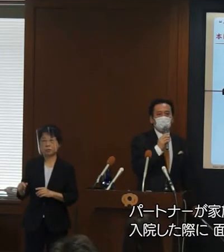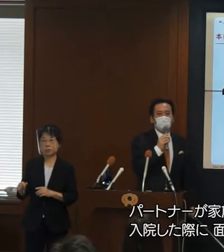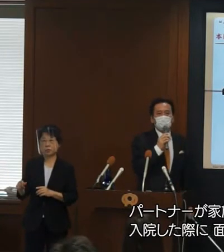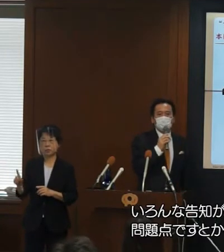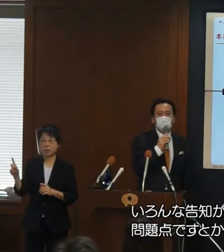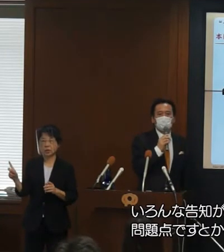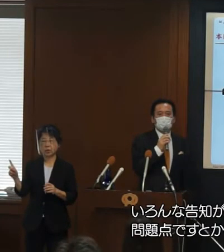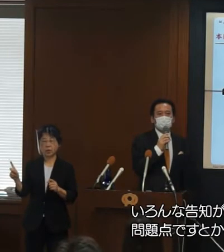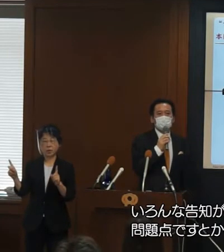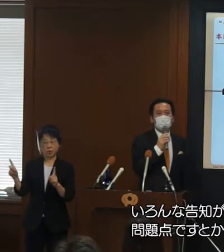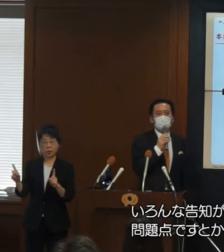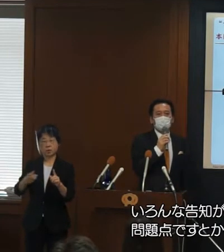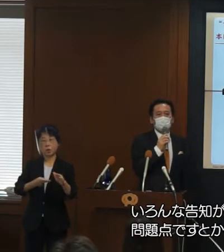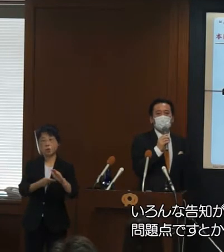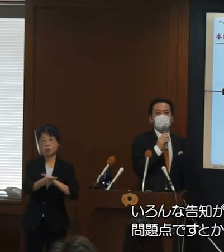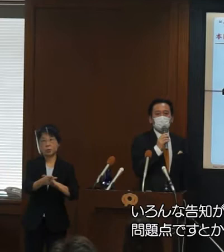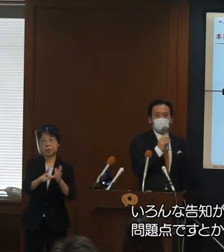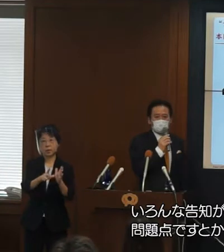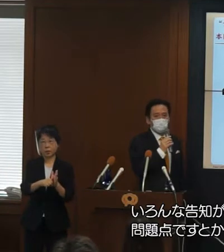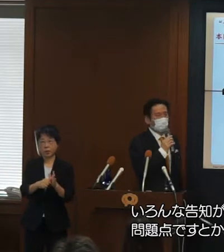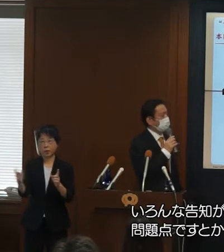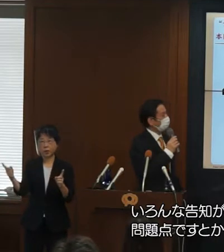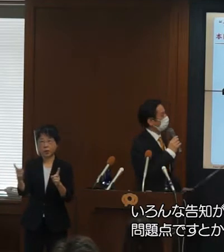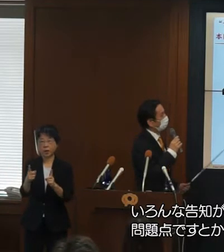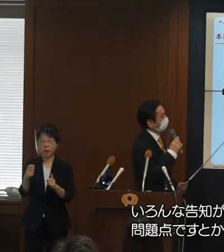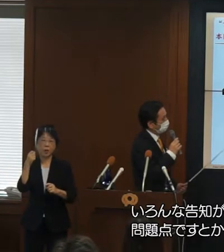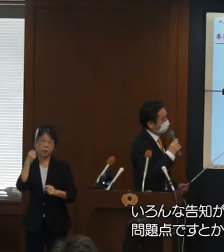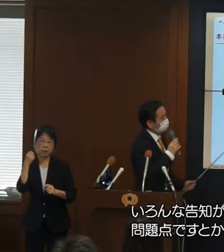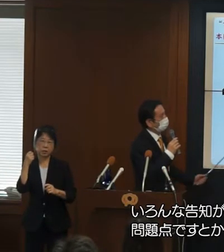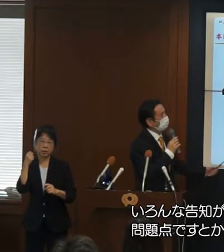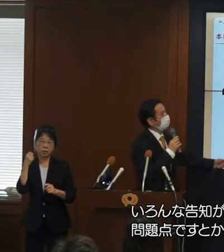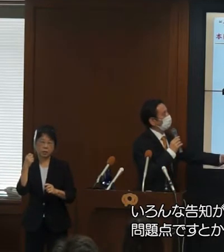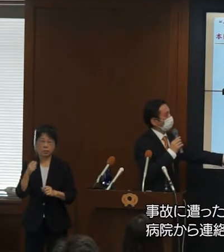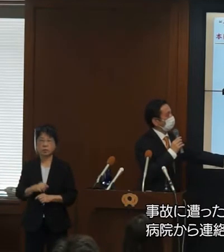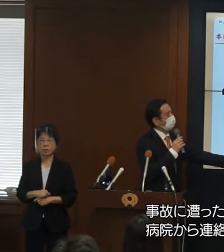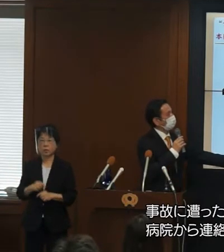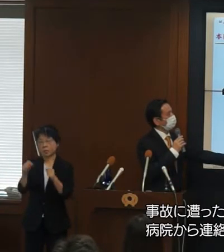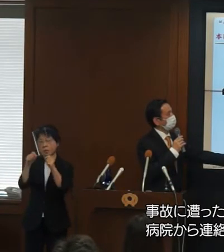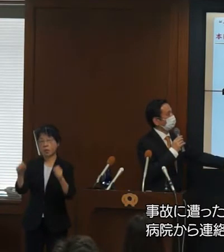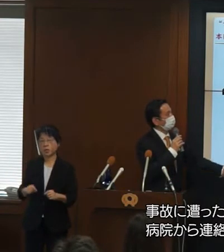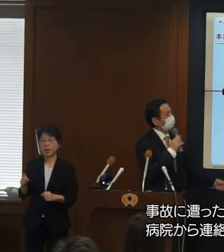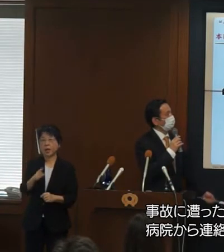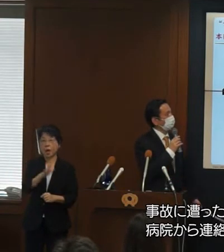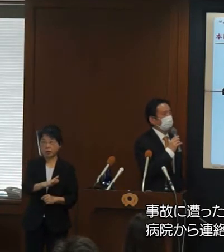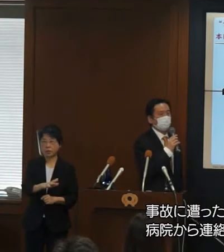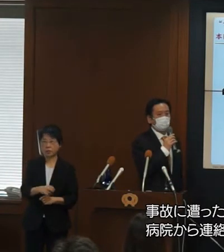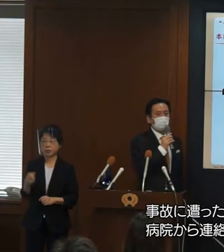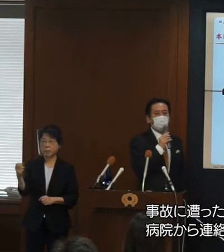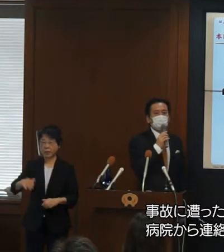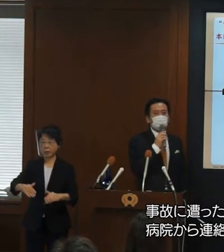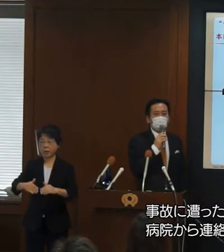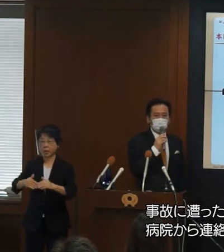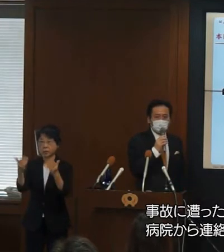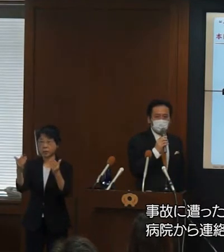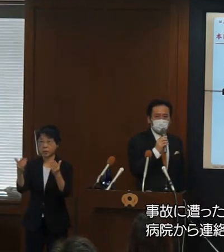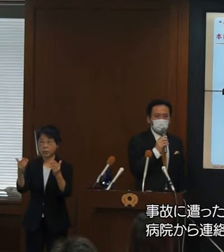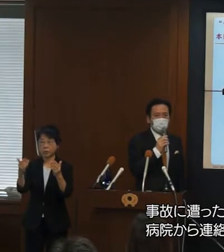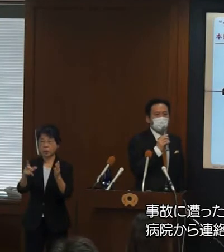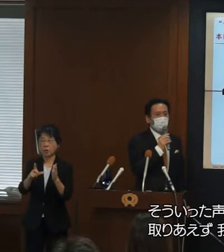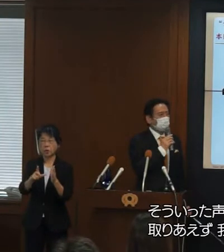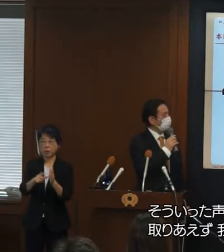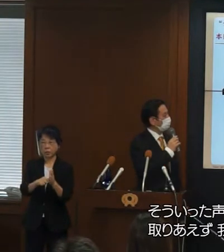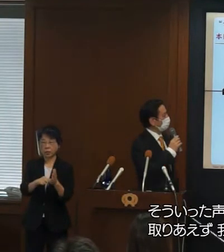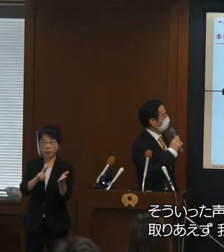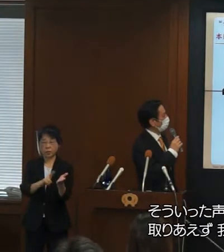ないだとか、いろんな告知が行われないとかいった問題点ですとか、事故に遭った時に病院から連絡が来ないだった